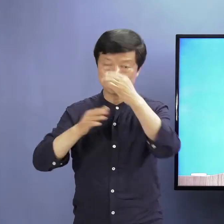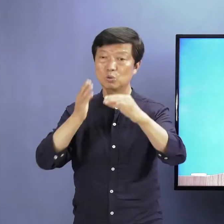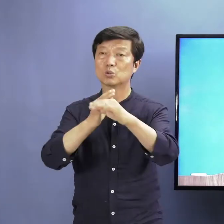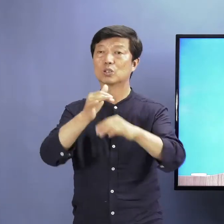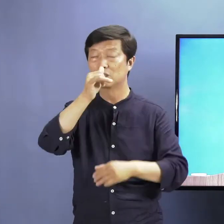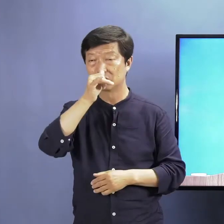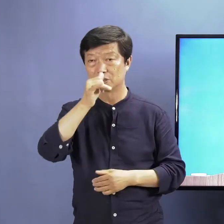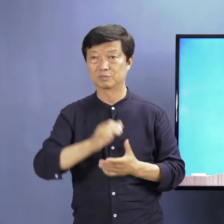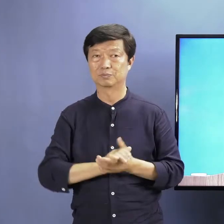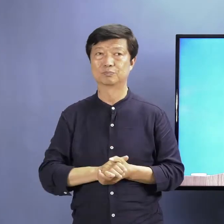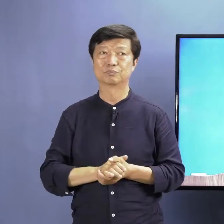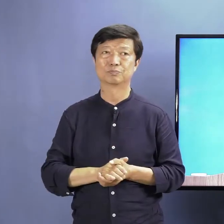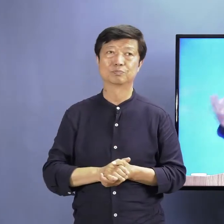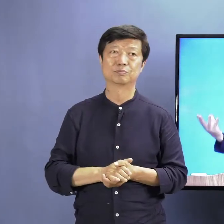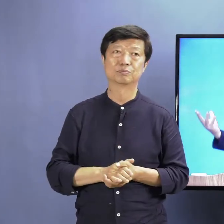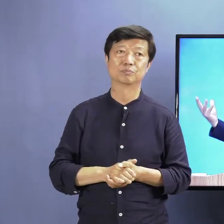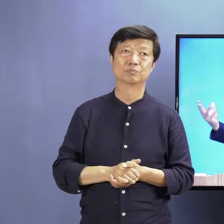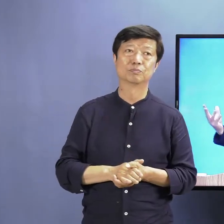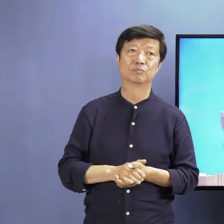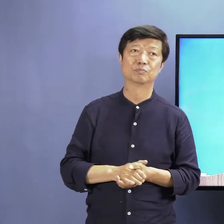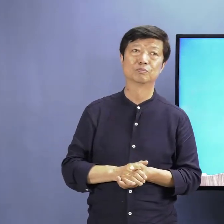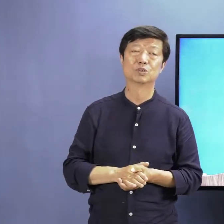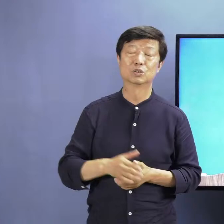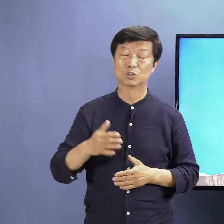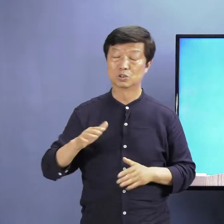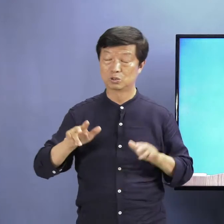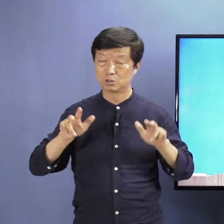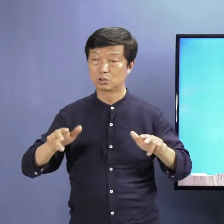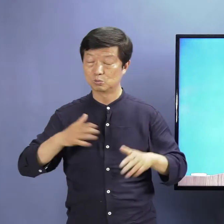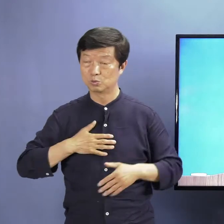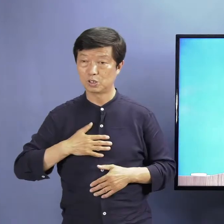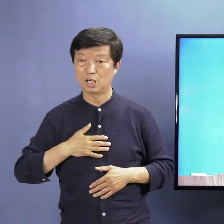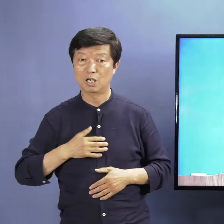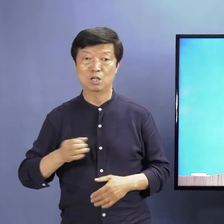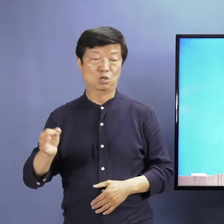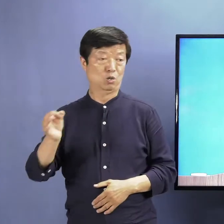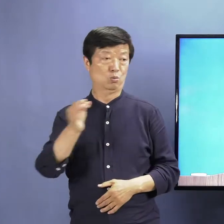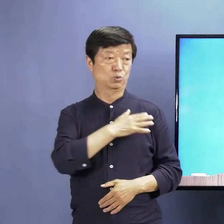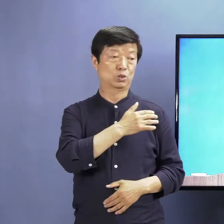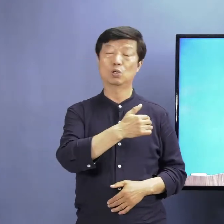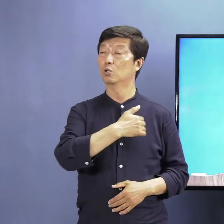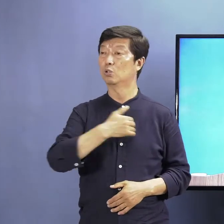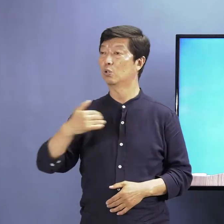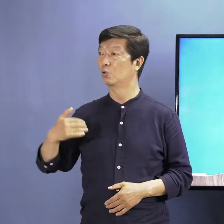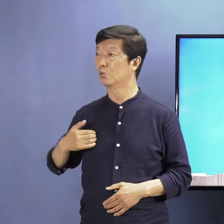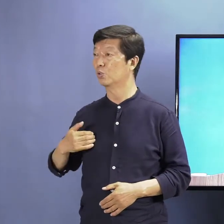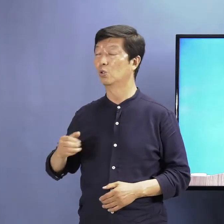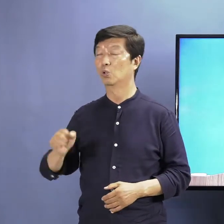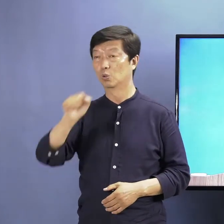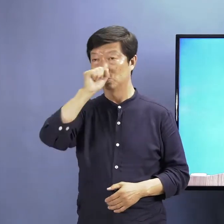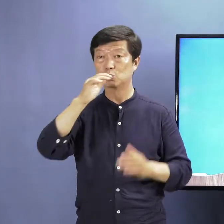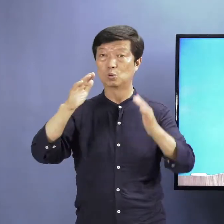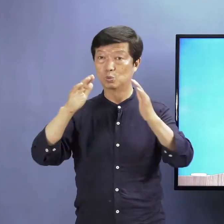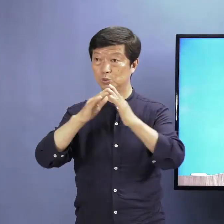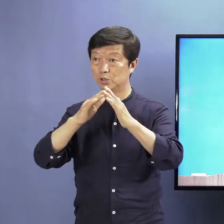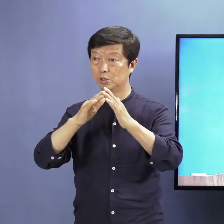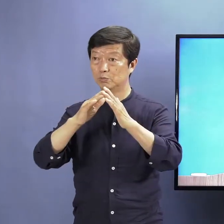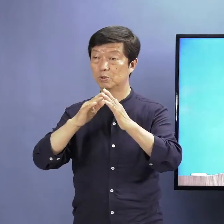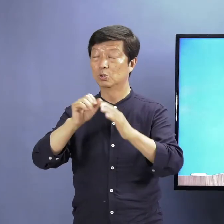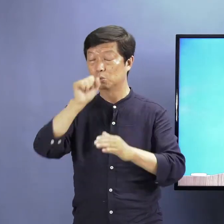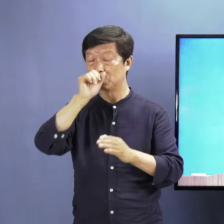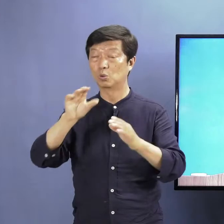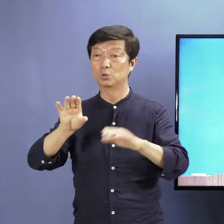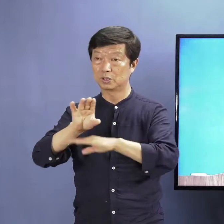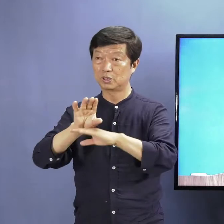보니까 이제 모든 게 다 편안해지다 보니까 그 옛날에 그렇게 간절했던 기도, 그렇게 정말 말씀에 대한 그 사모함